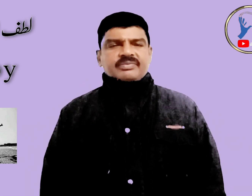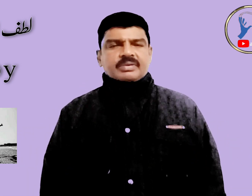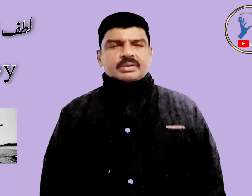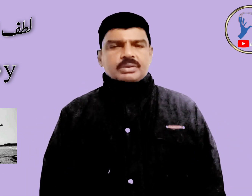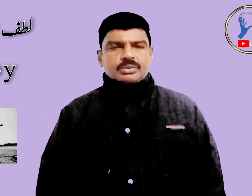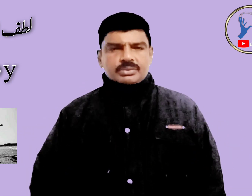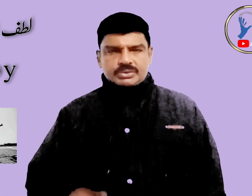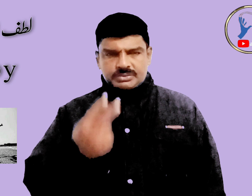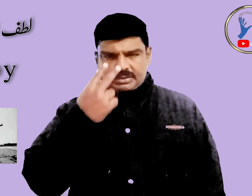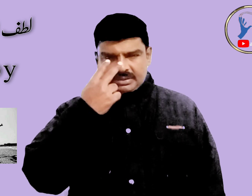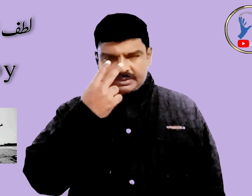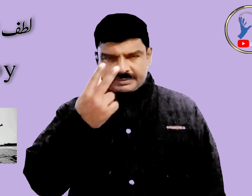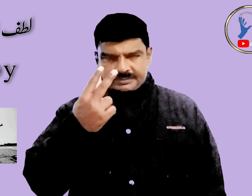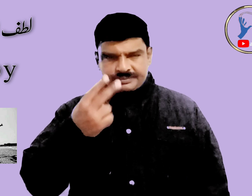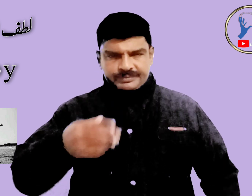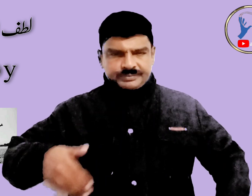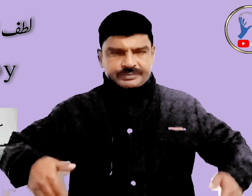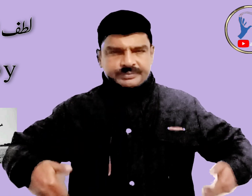लुत्फ अंदोज होना,